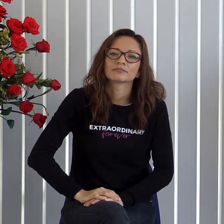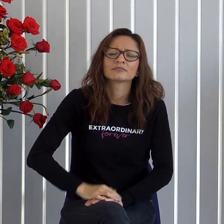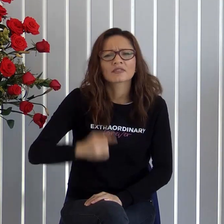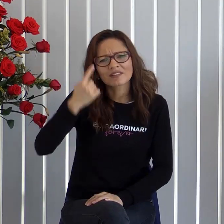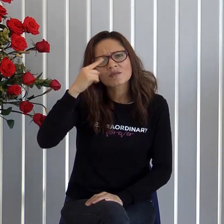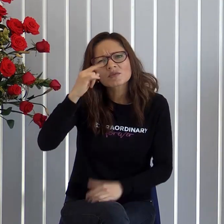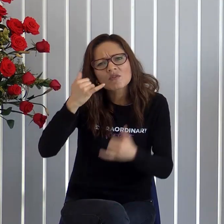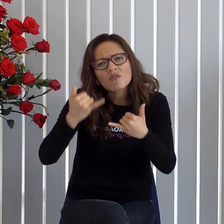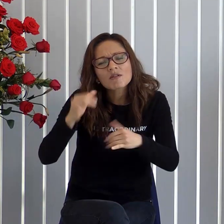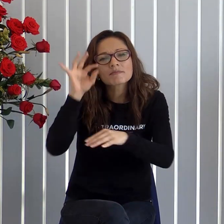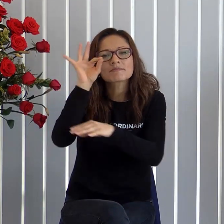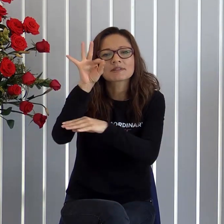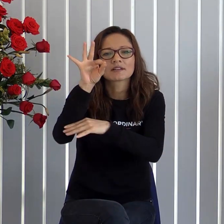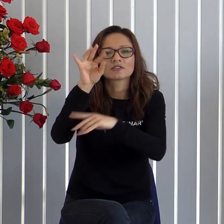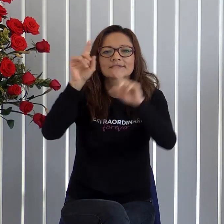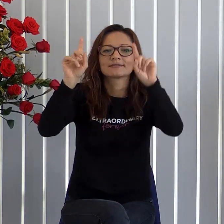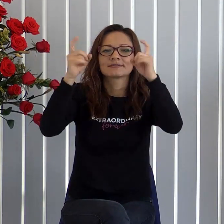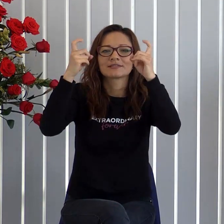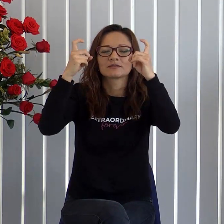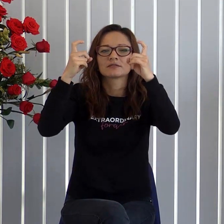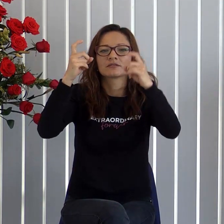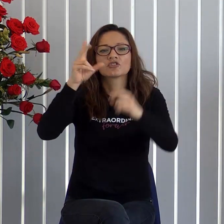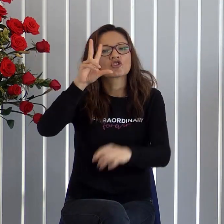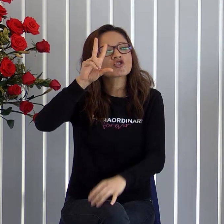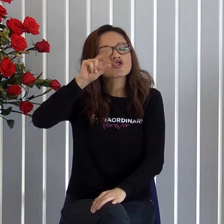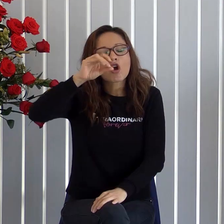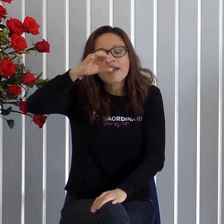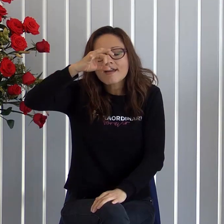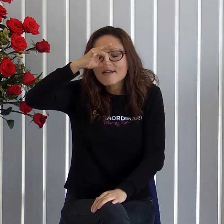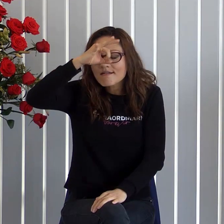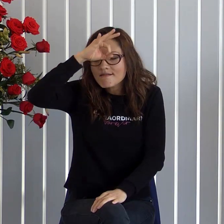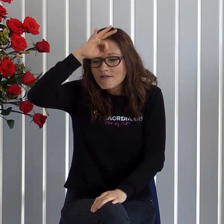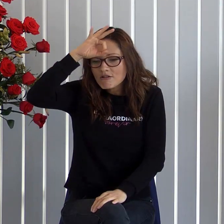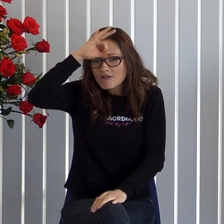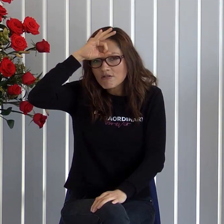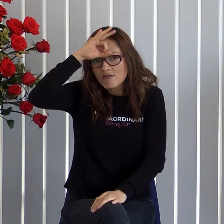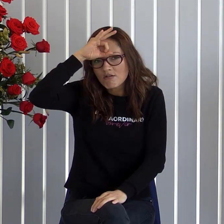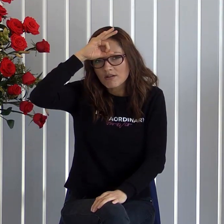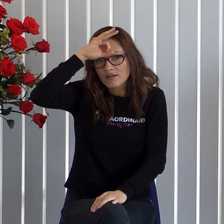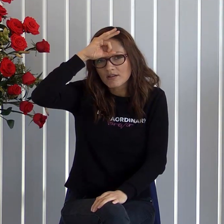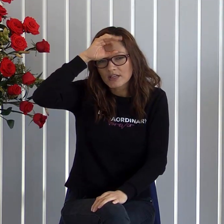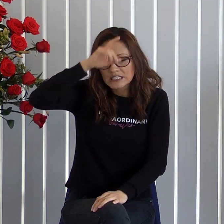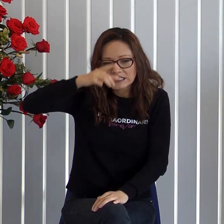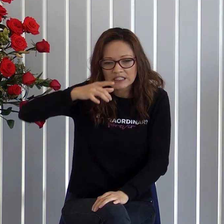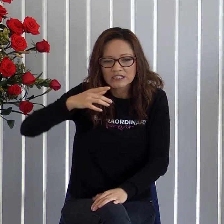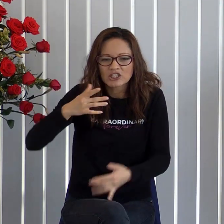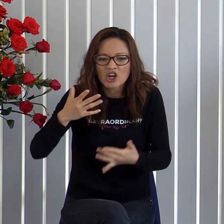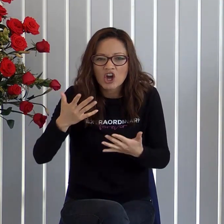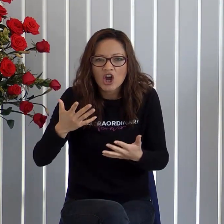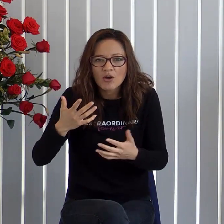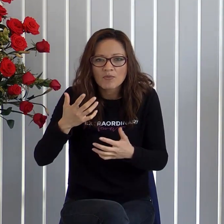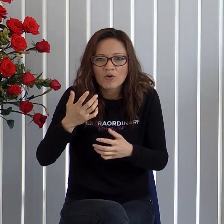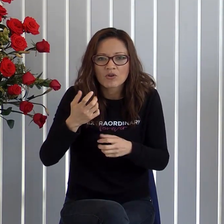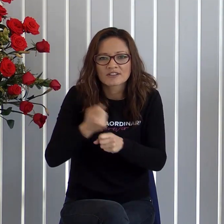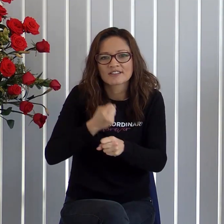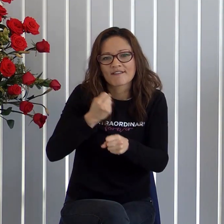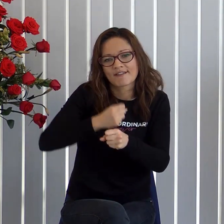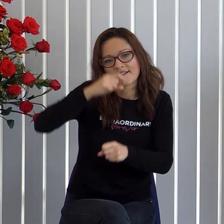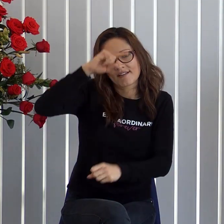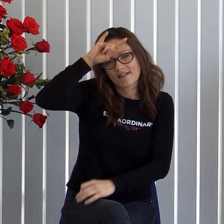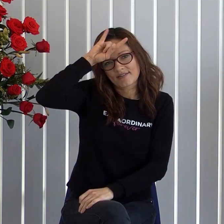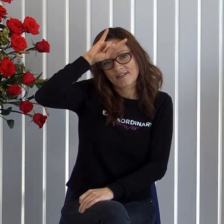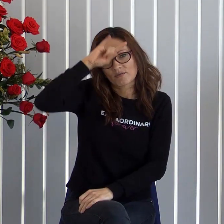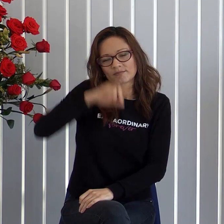Por eso hoy la prédica se llama: no ignore las maquinaciones. Oiga, Satanás